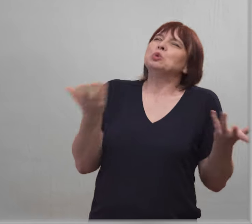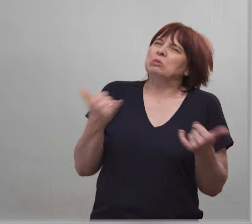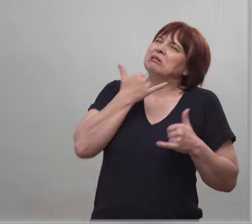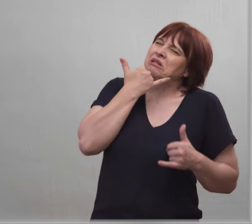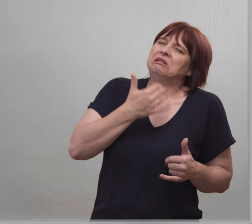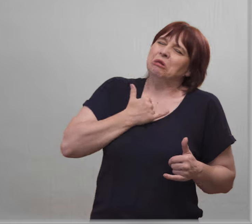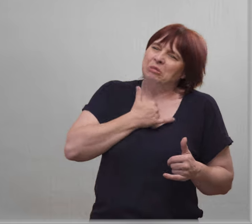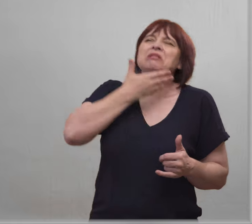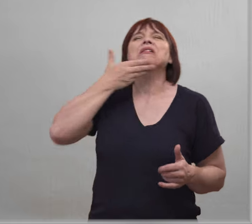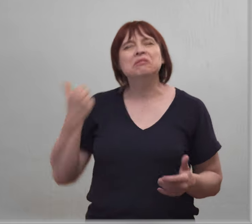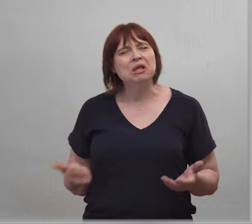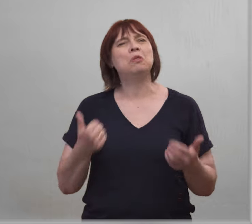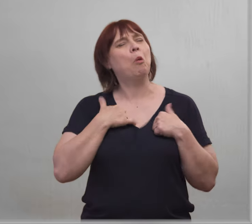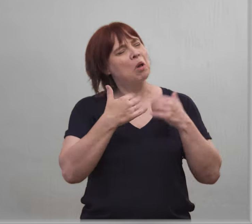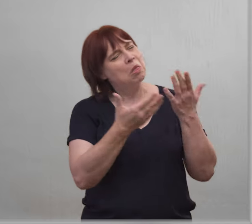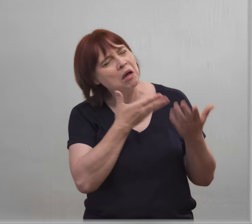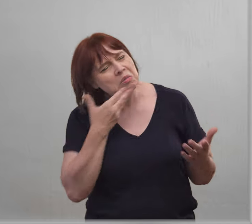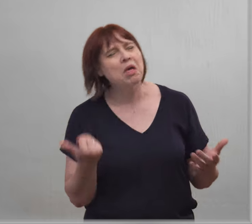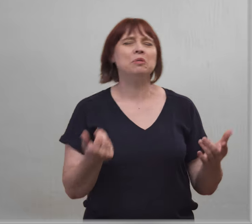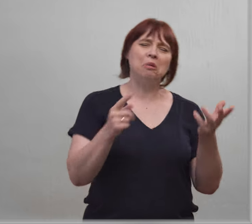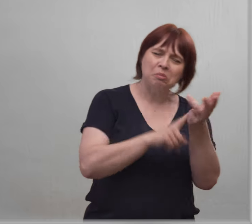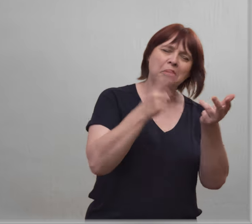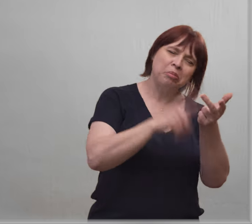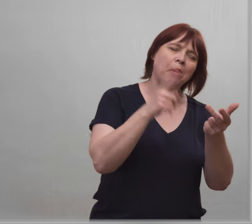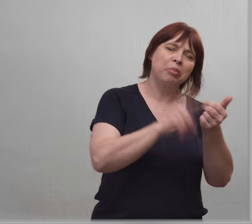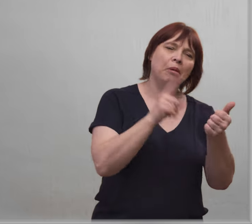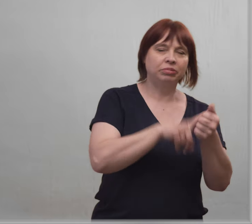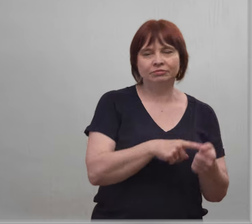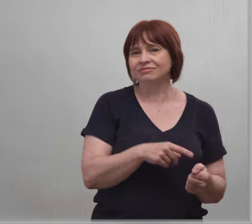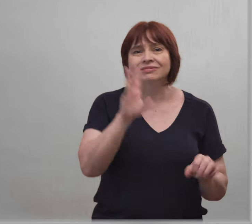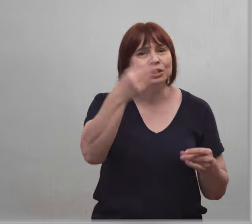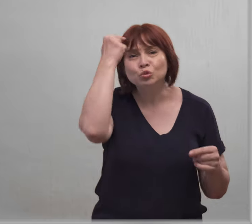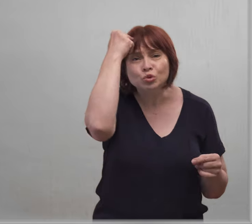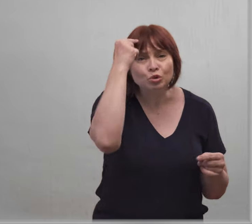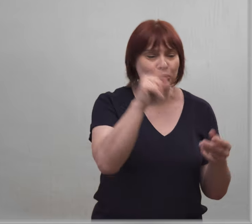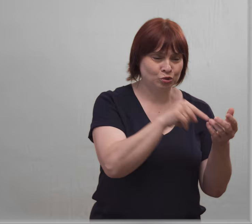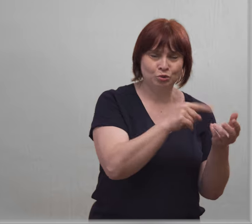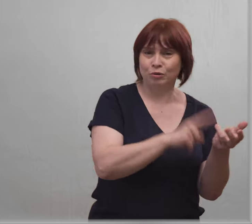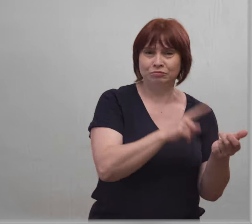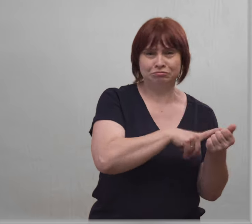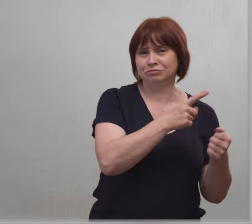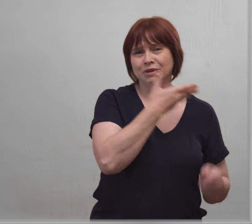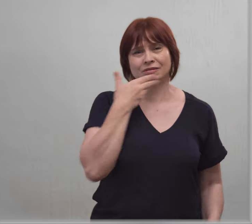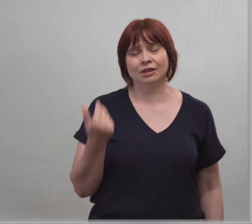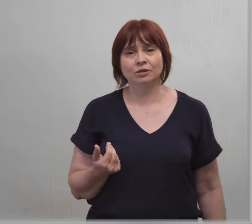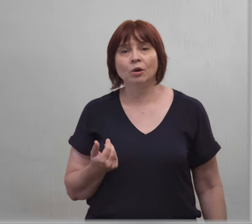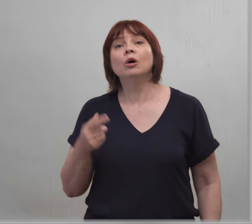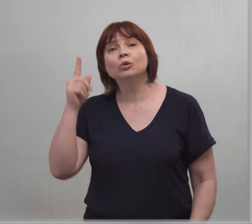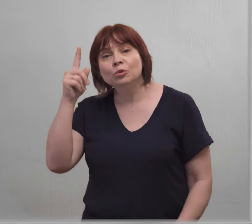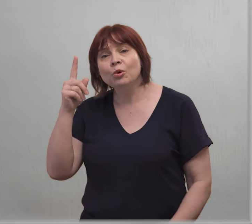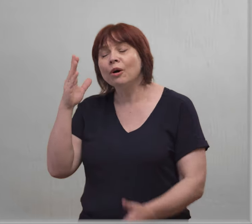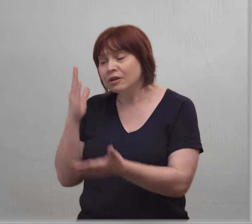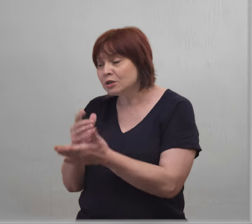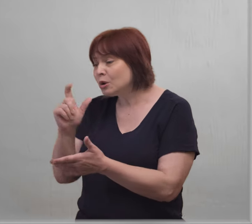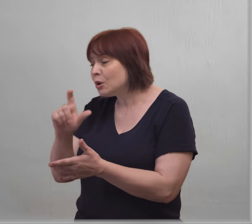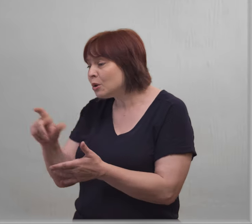них есть. Сегодня пастор Игорь потрясающую вещь напомнил об той вдове, которая сказала: «У меня нет